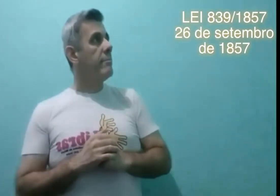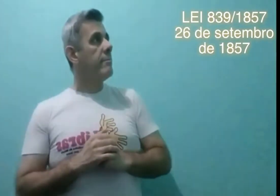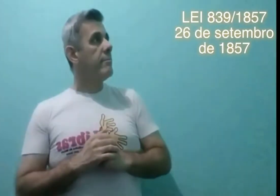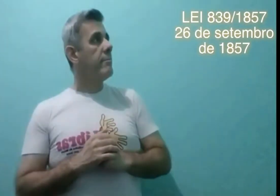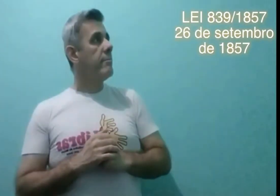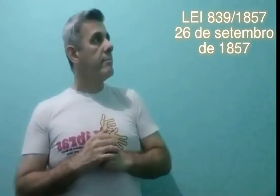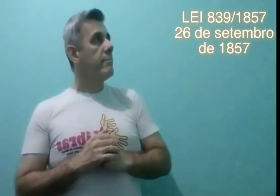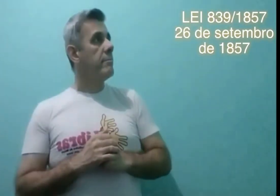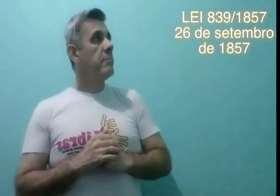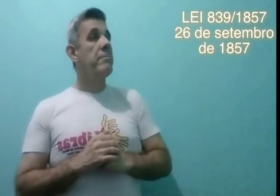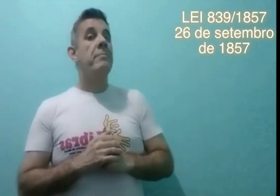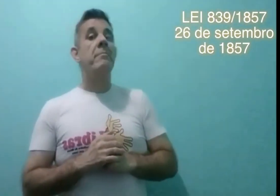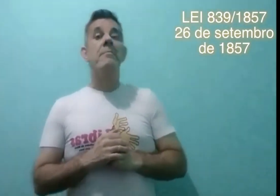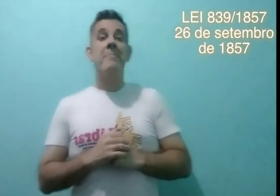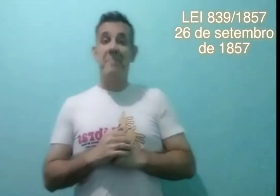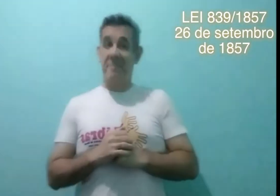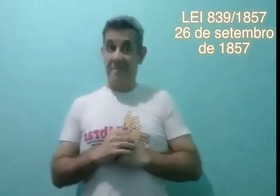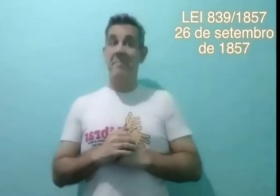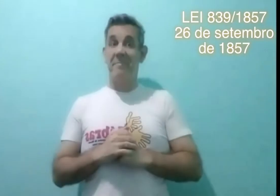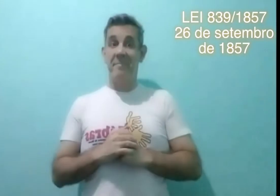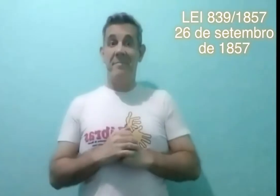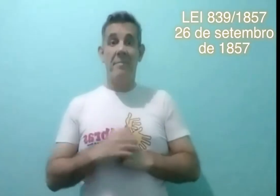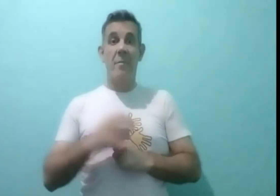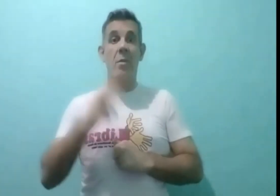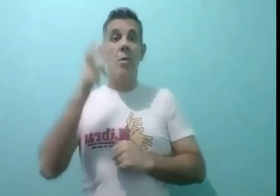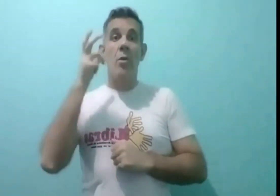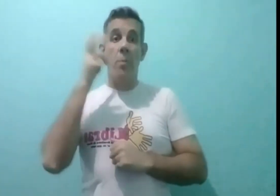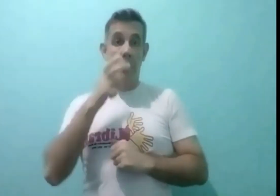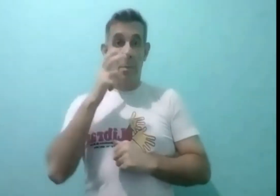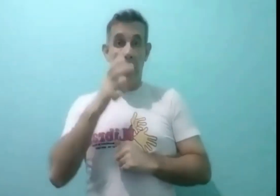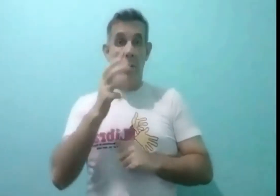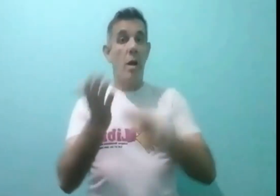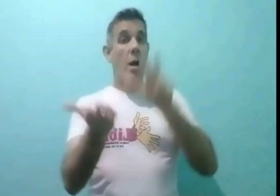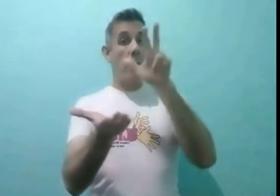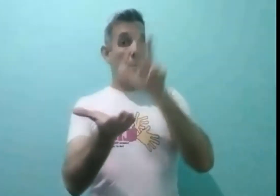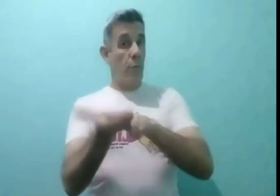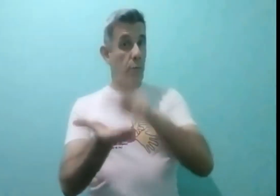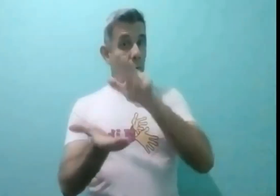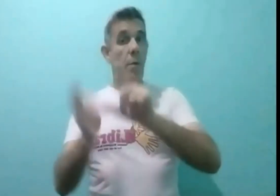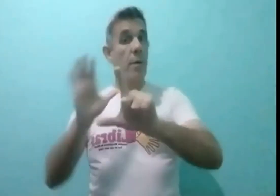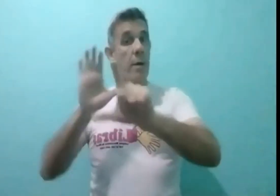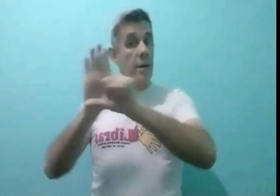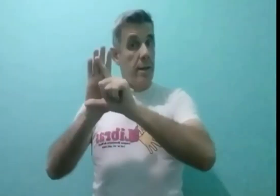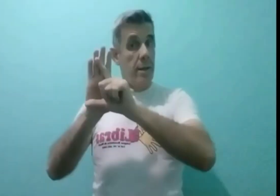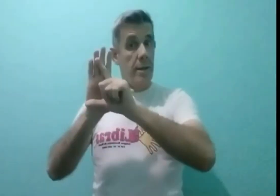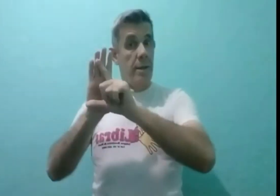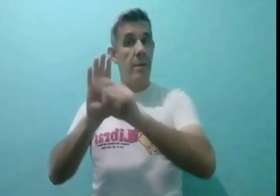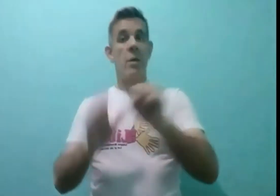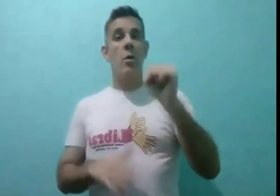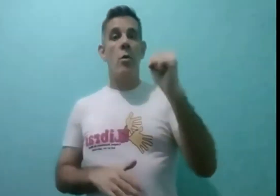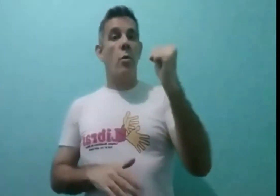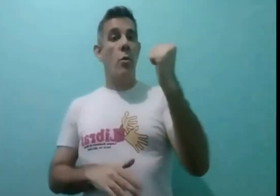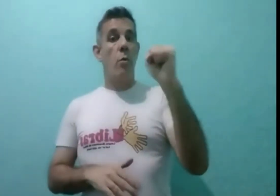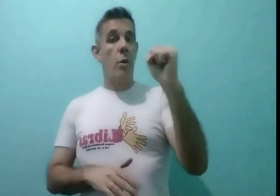839 de 1857. Exatamente. Então, Dom Pedro II sancionou essa lei